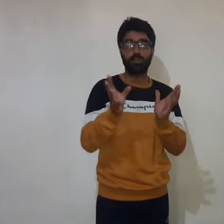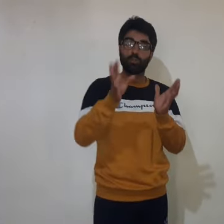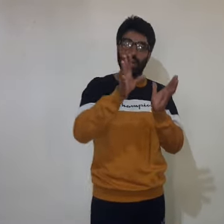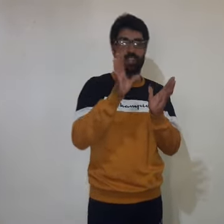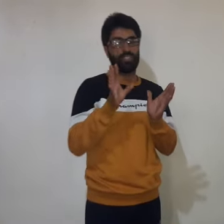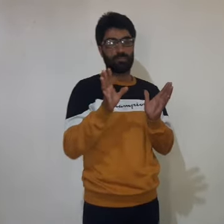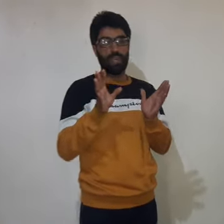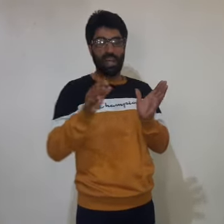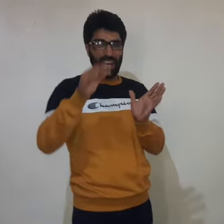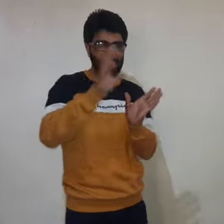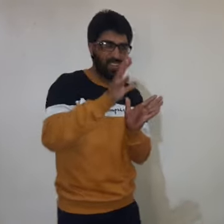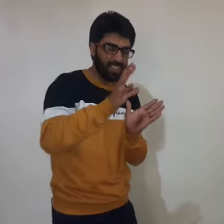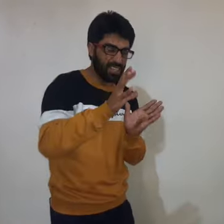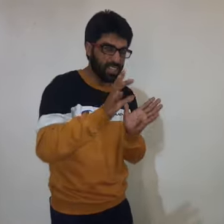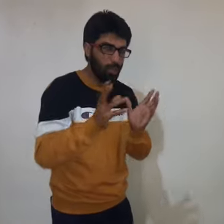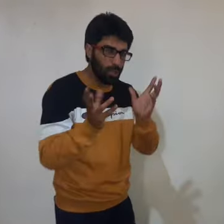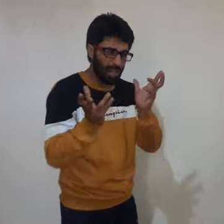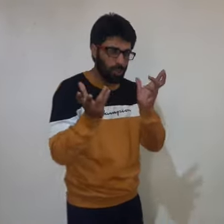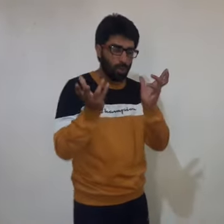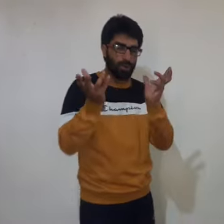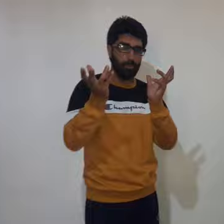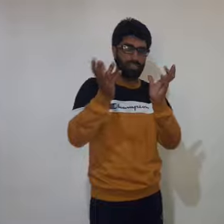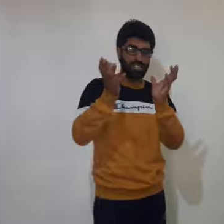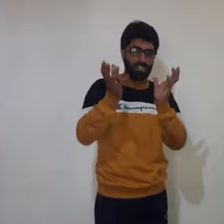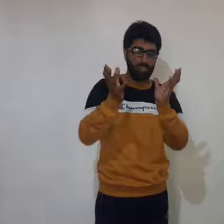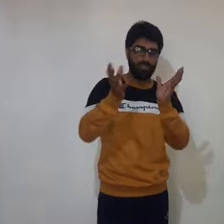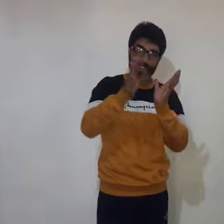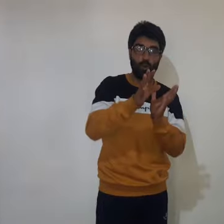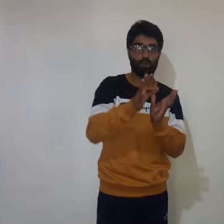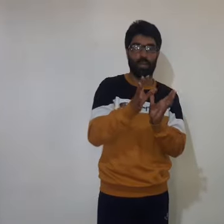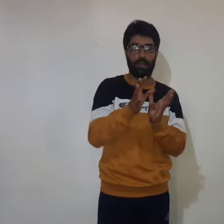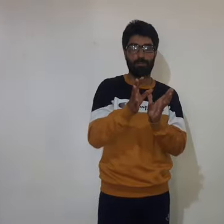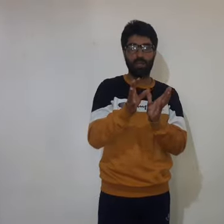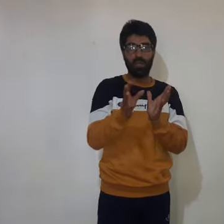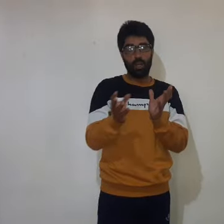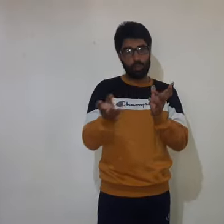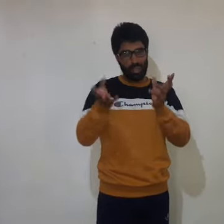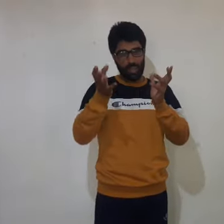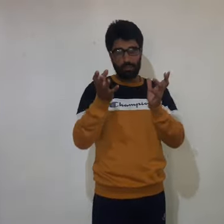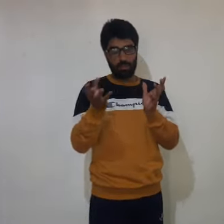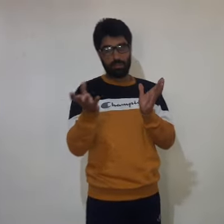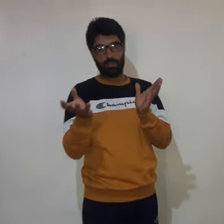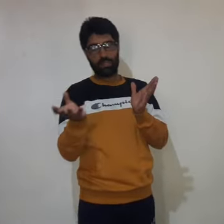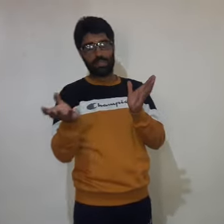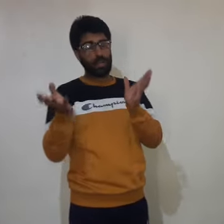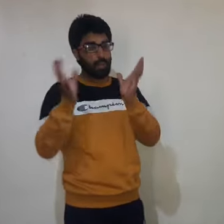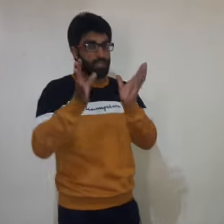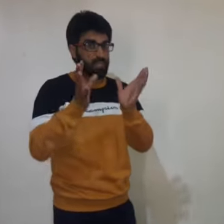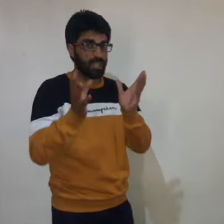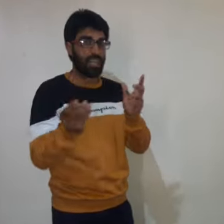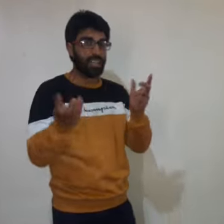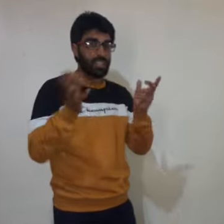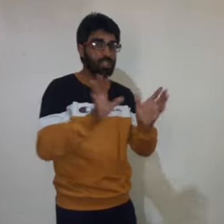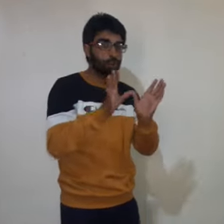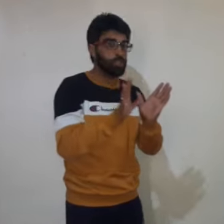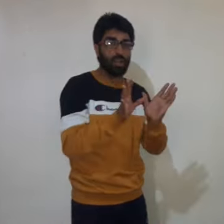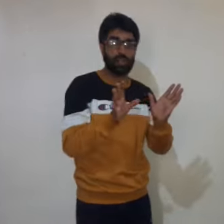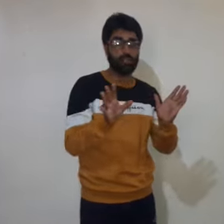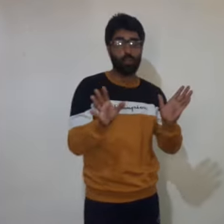ड्यू टू एज की वजह से उनका जो इम्यूनाइजेशन सिस्टम वीक होता है। जो ये दैट डज नॉट मीन कि यंगस्टर्स और चिल्ड्रंस को